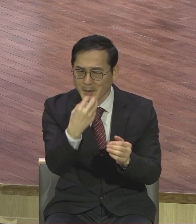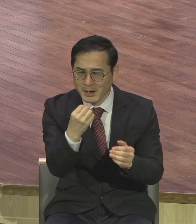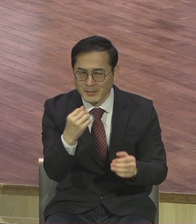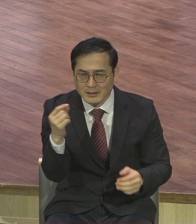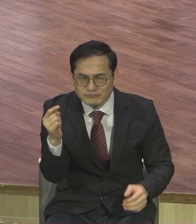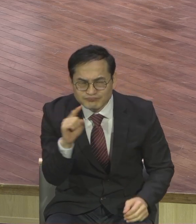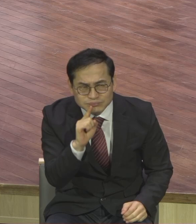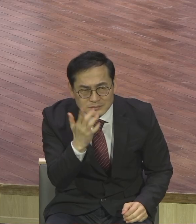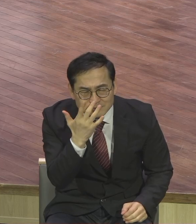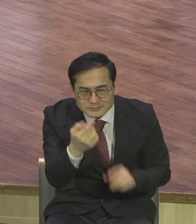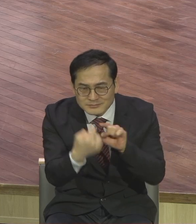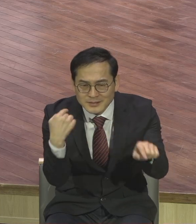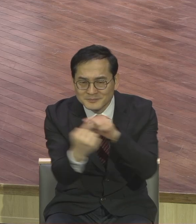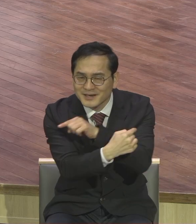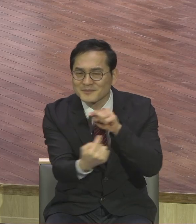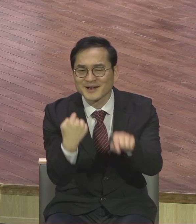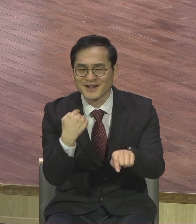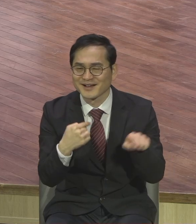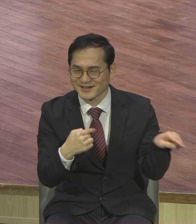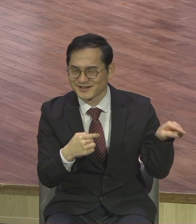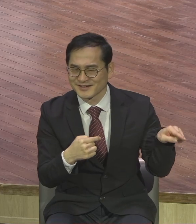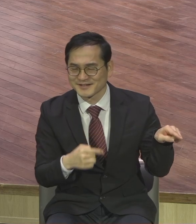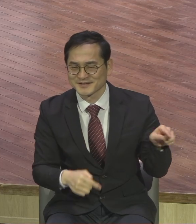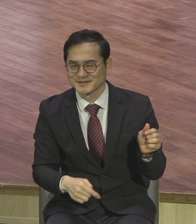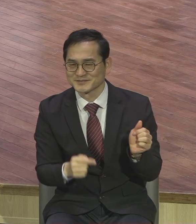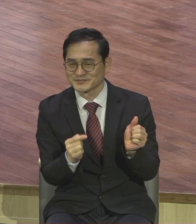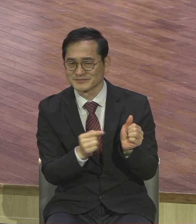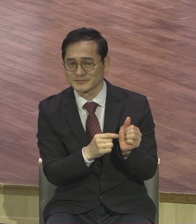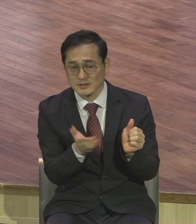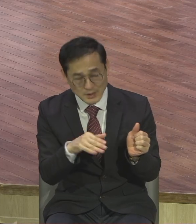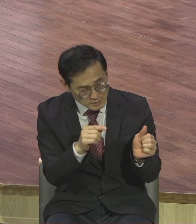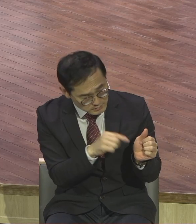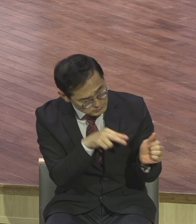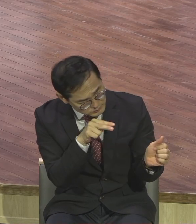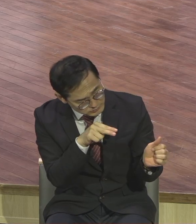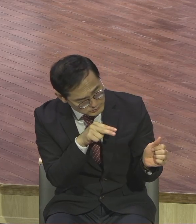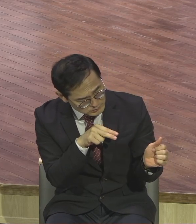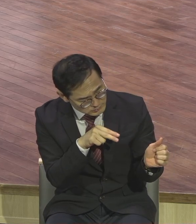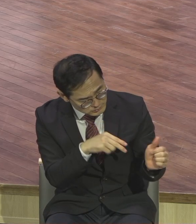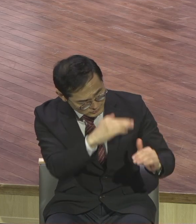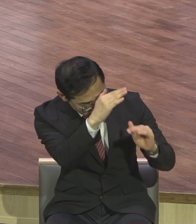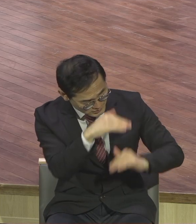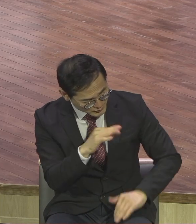할 정말 중요한 영적 교훈이 있어요.